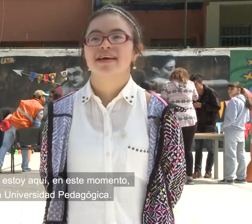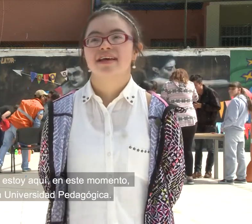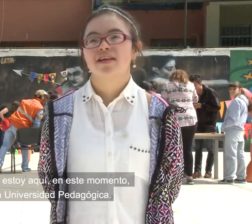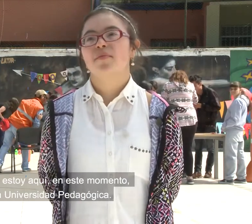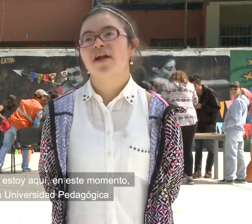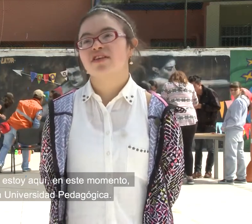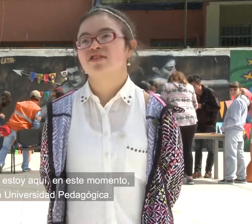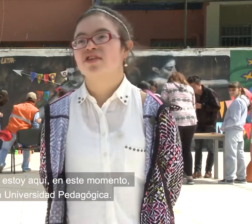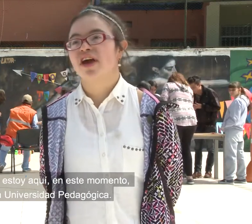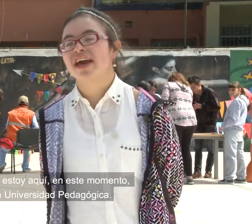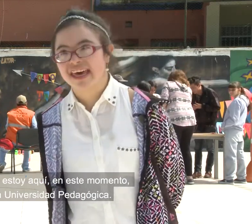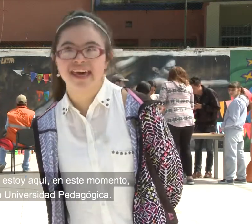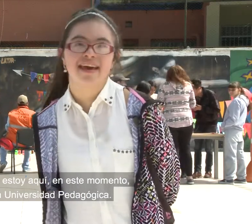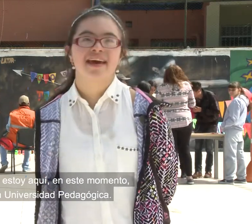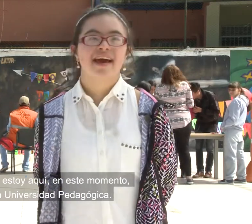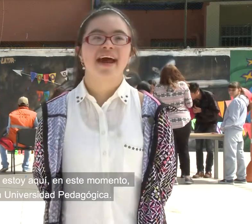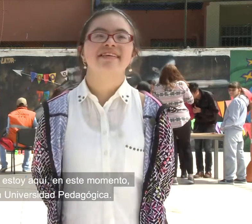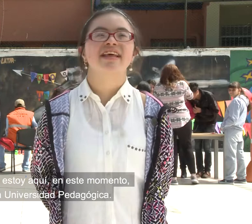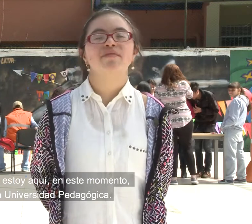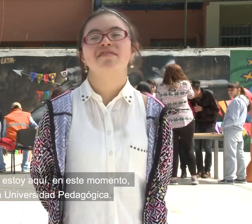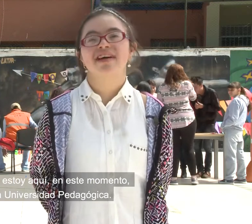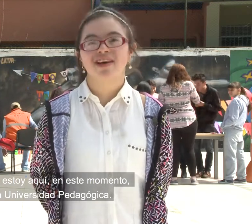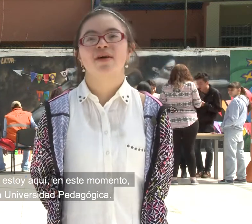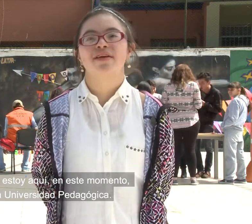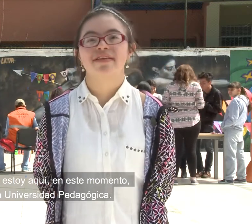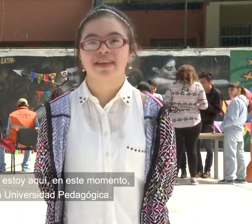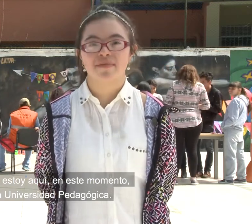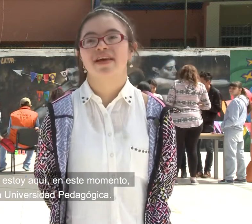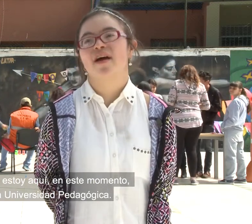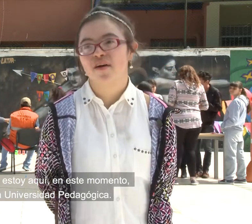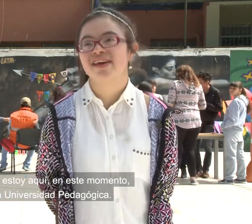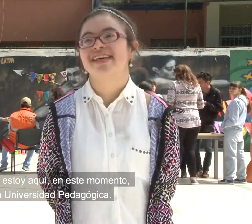pedagógicas. Por eso estoy aquí, en este momento, en la Universidad Pedagógica.